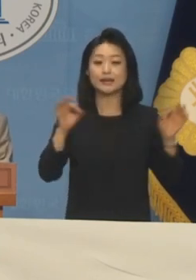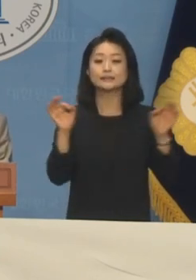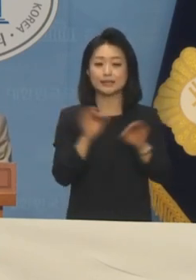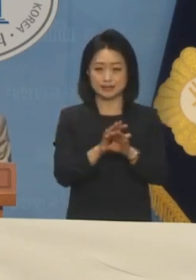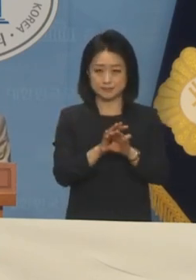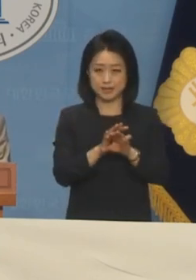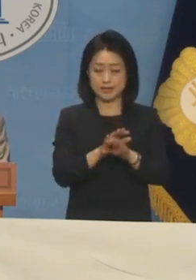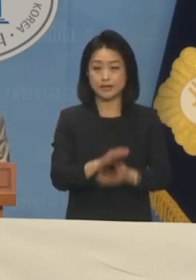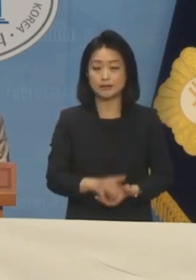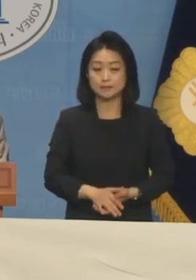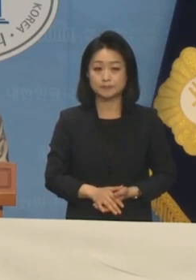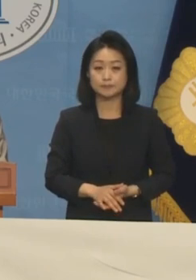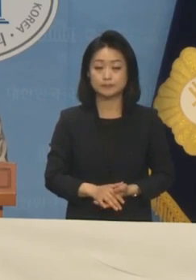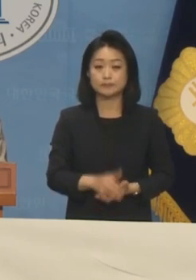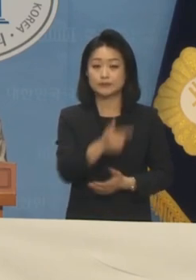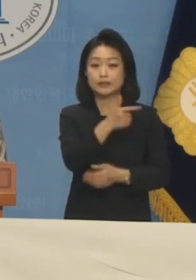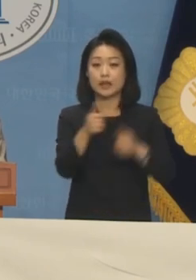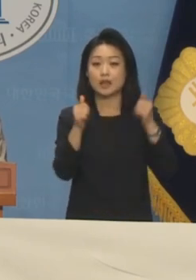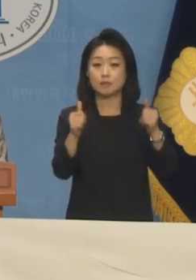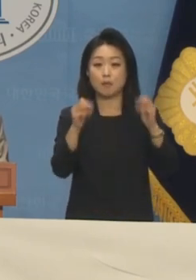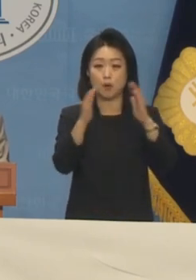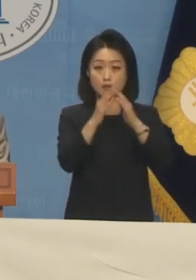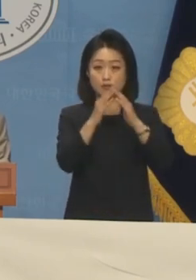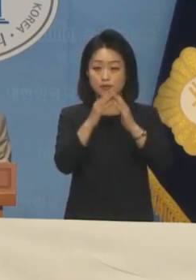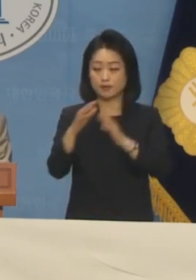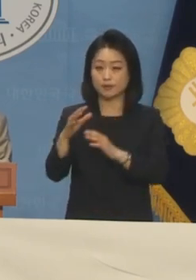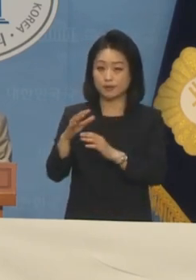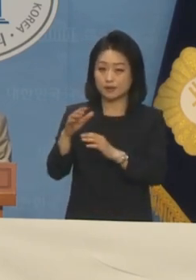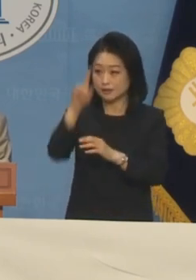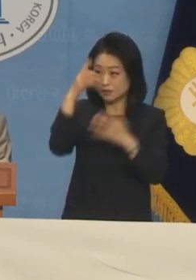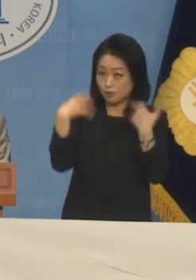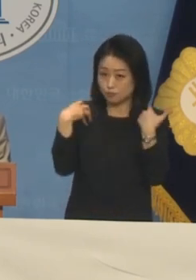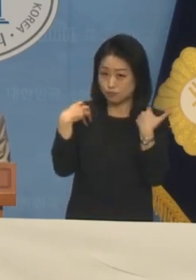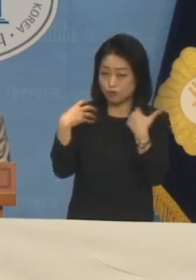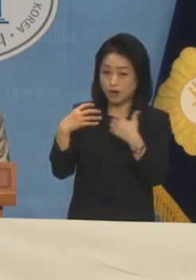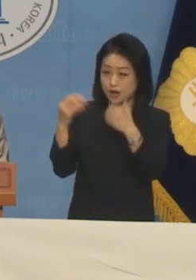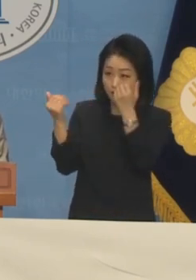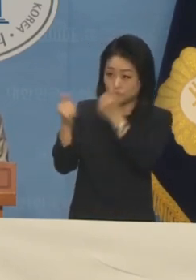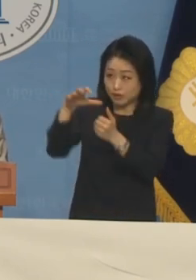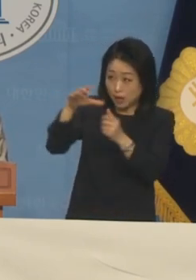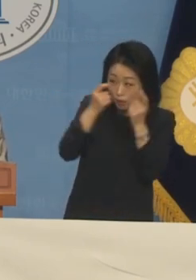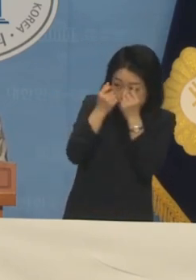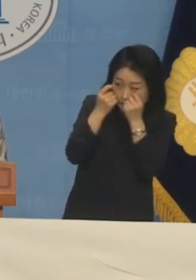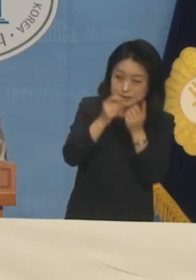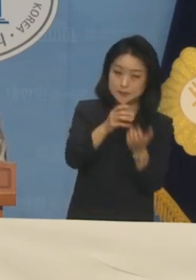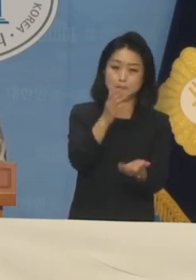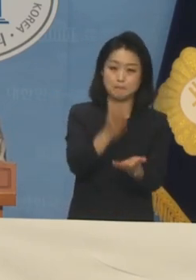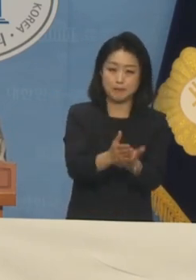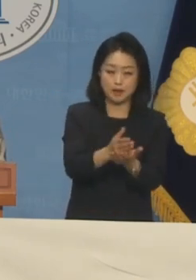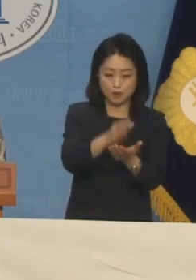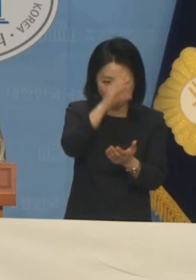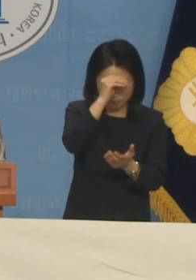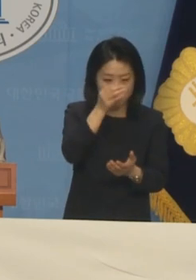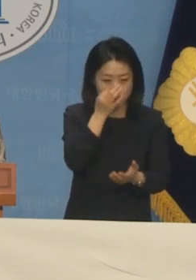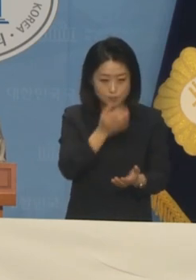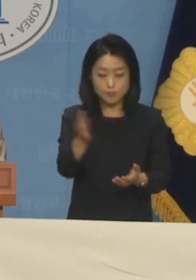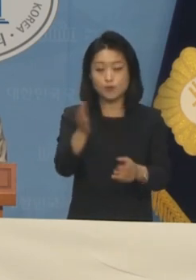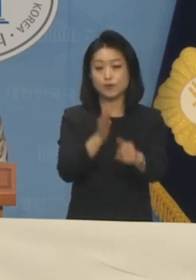사라집니다. 대법원부터 정치권을 의식하지 않는 재판의 본을 보여야